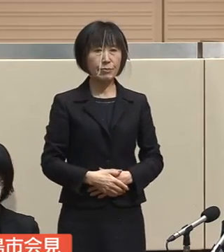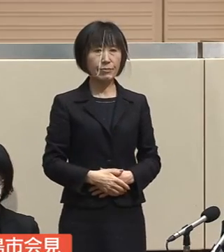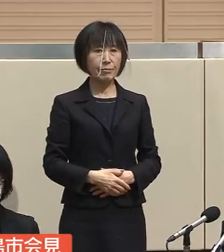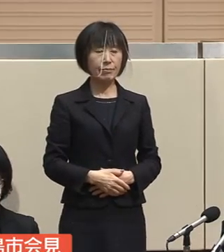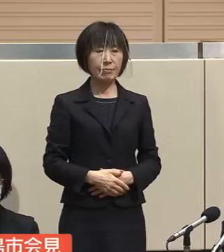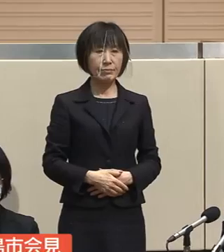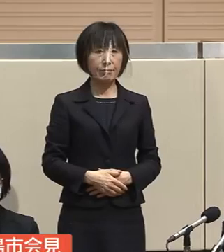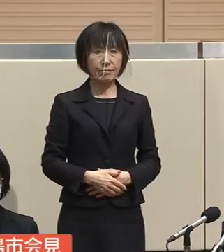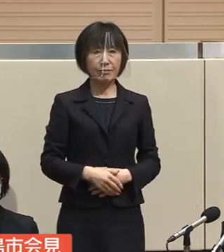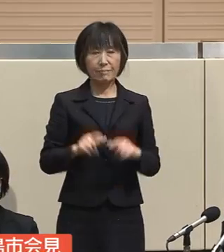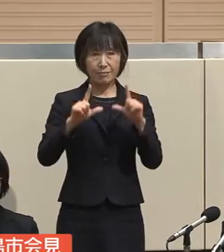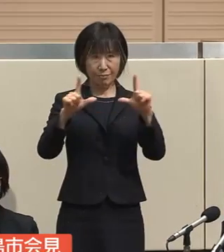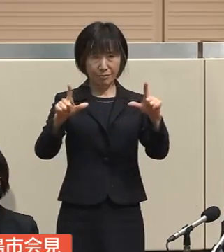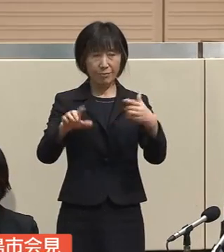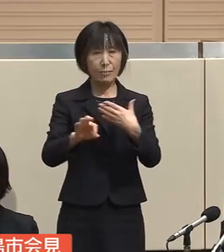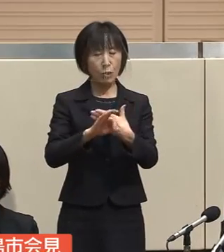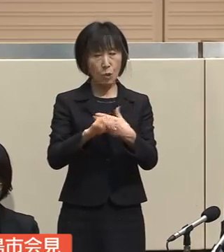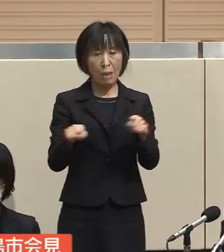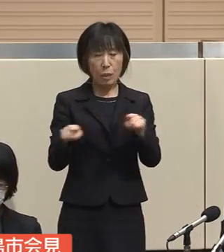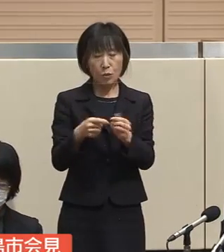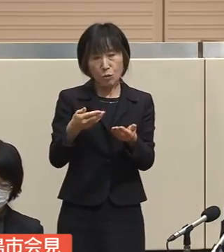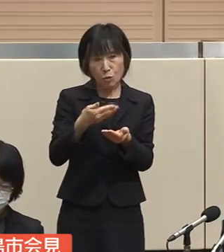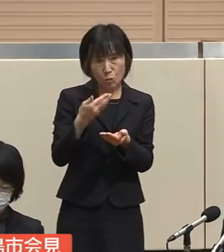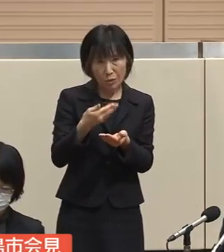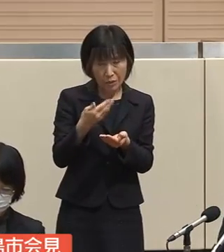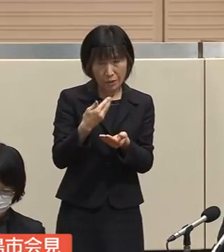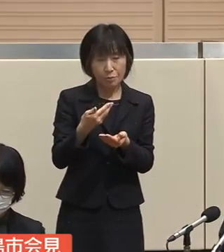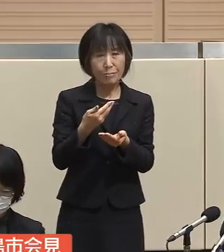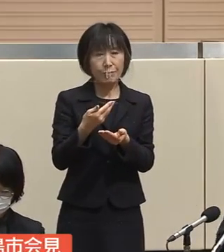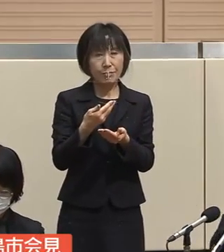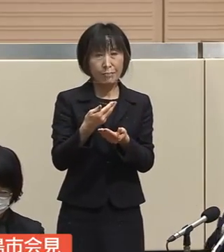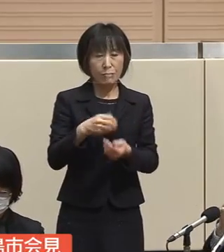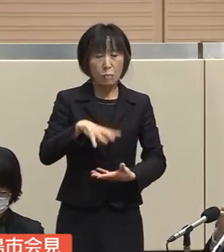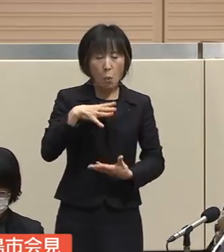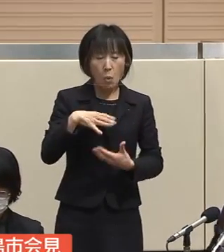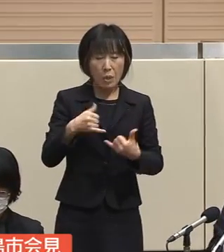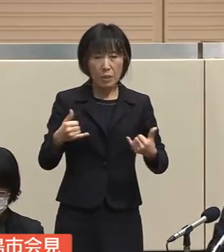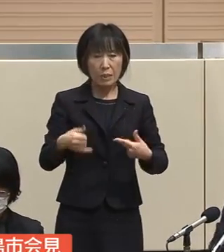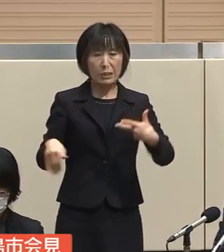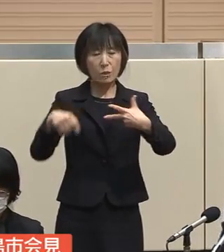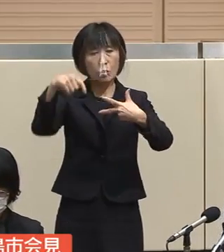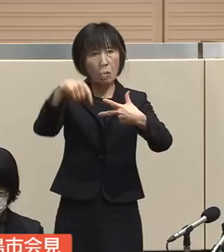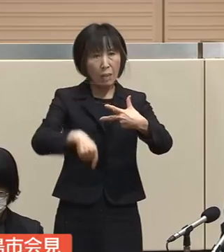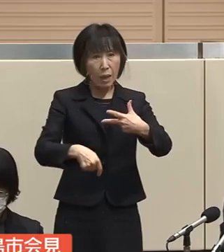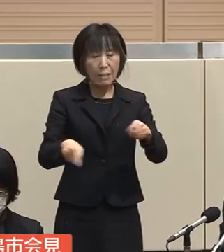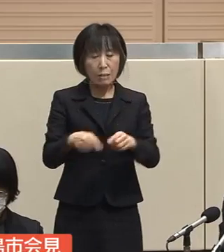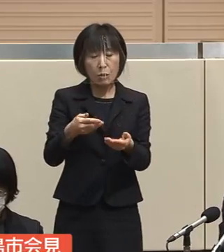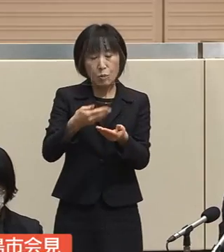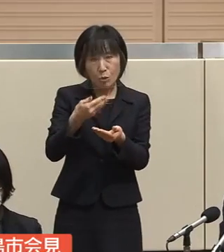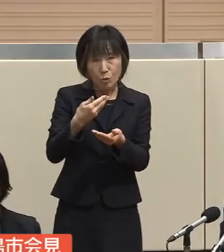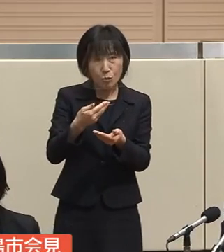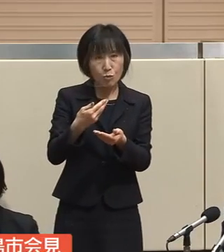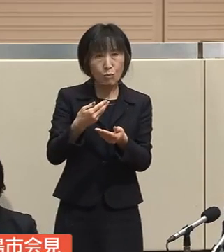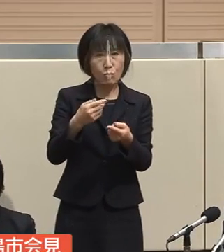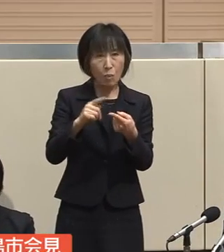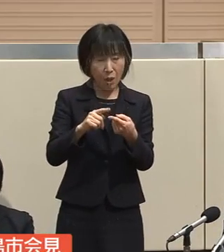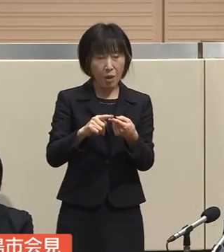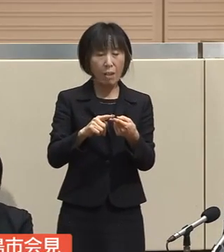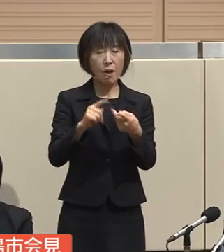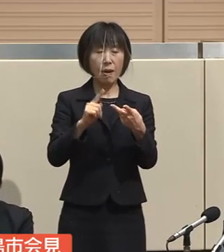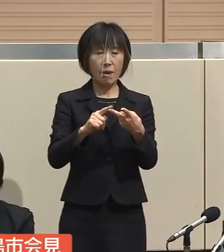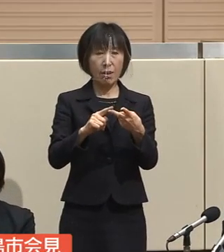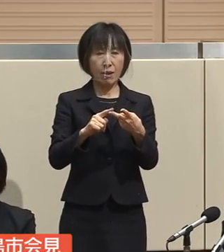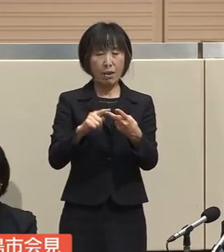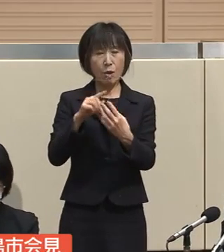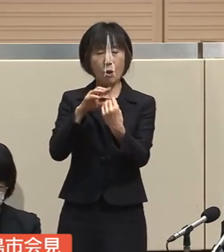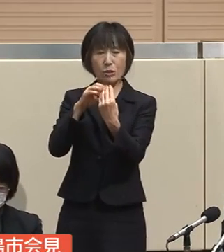そうですね、例えば一緒にお食事をですね、その高齢者施設の中で一緒にお食事をされるとか、あるいはお